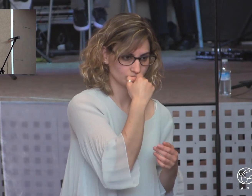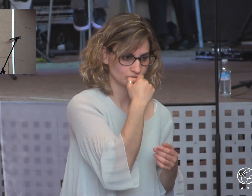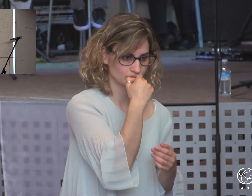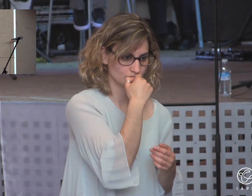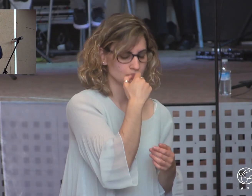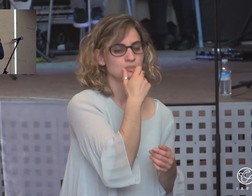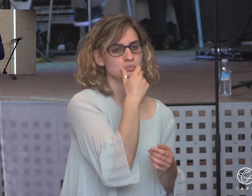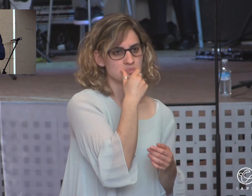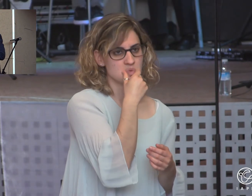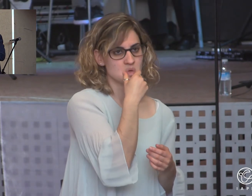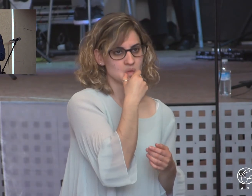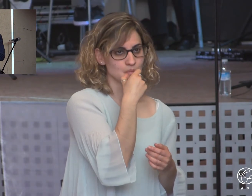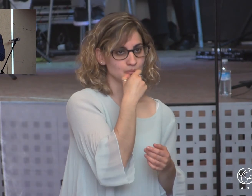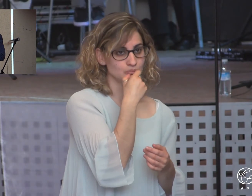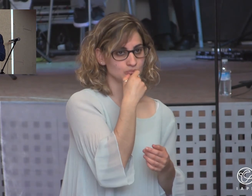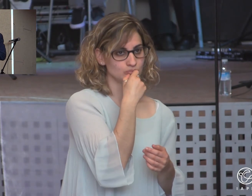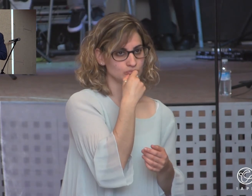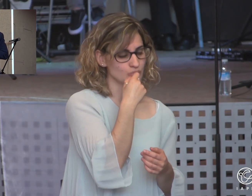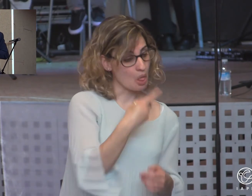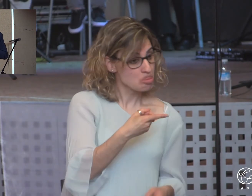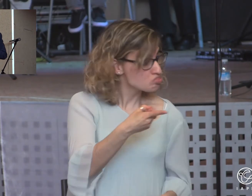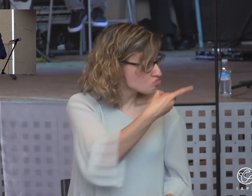ni yo porque tenemos mancha.